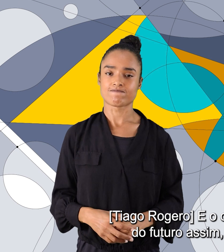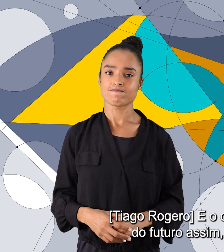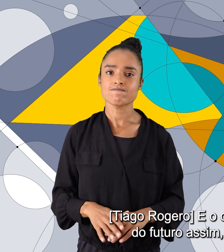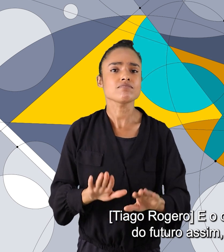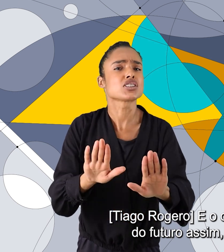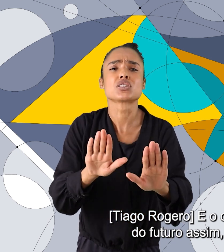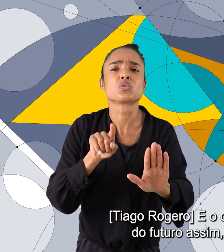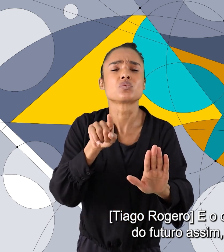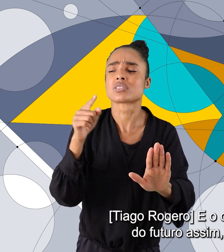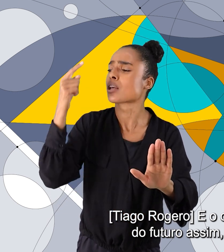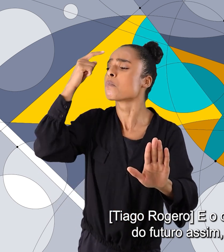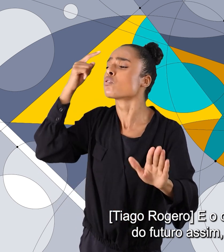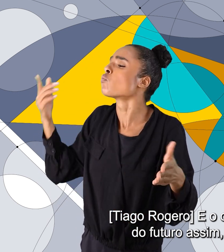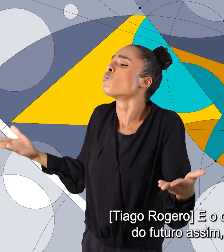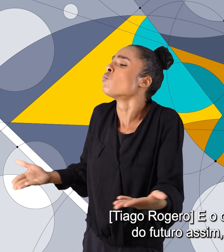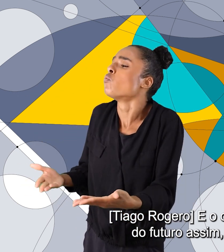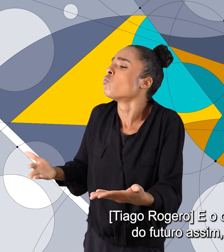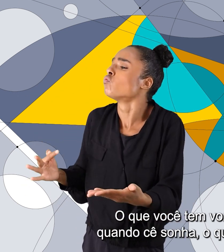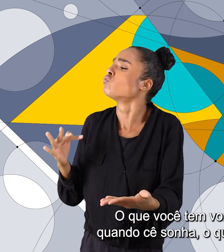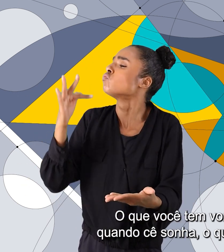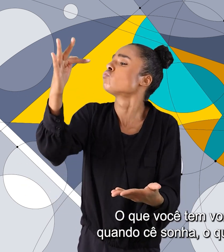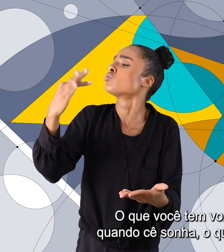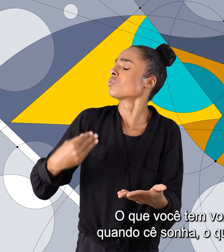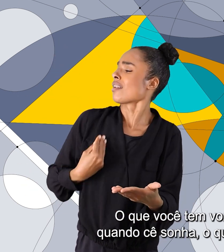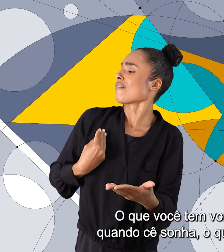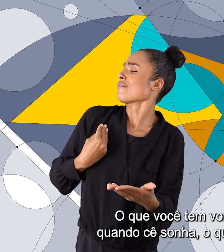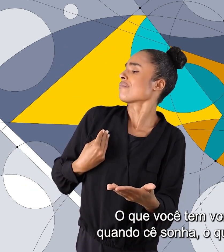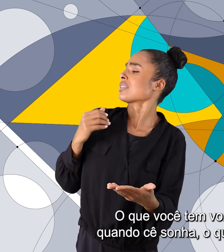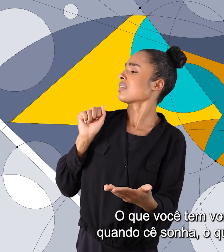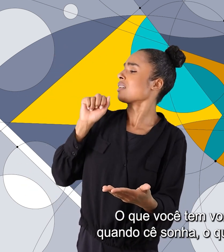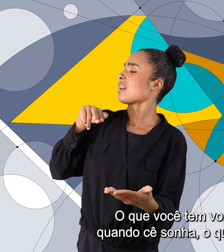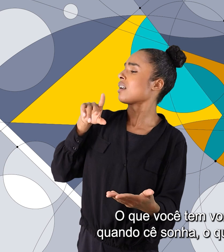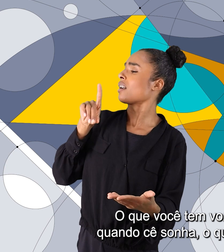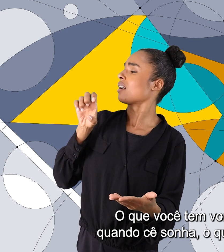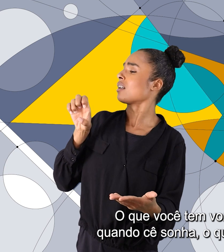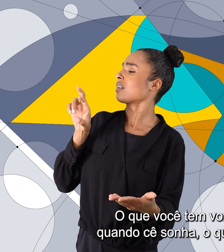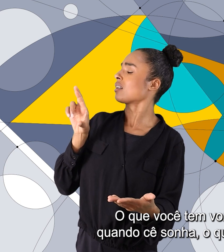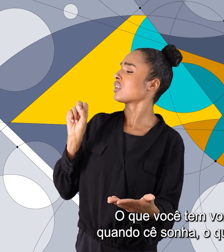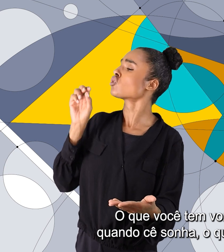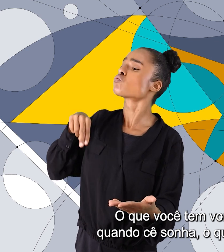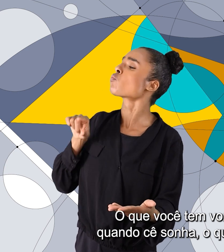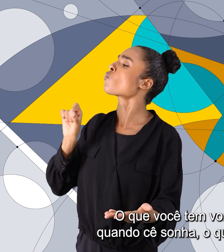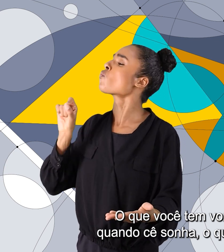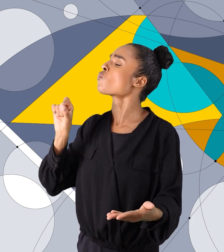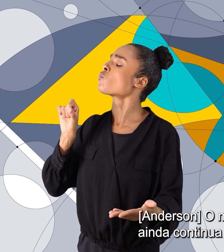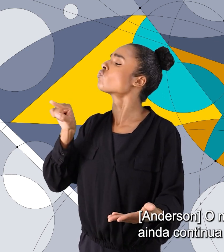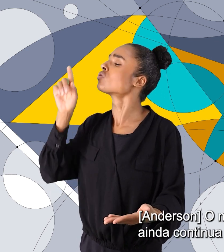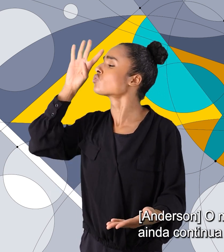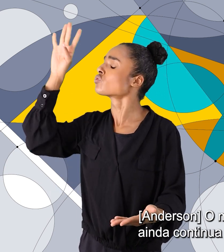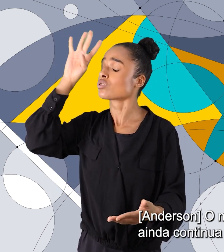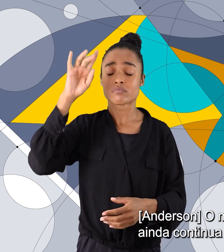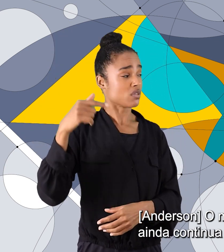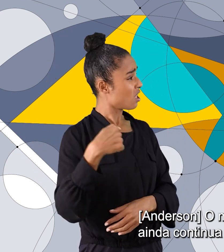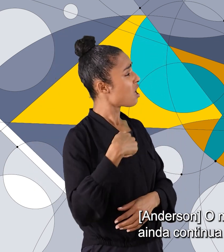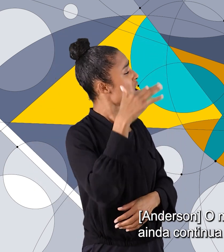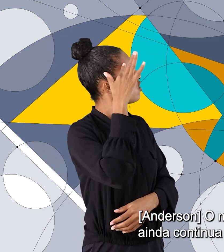E o que você pensa do futuro, assim, Anderson? O que você tem vontade de fazer? Quando você sonha, o que você sonha? O meu sonho